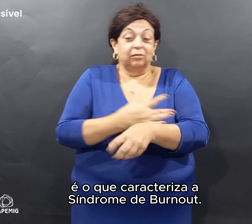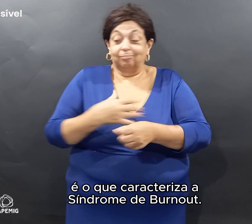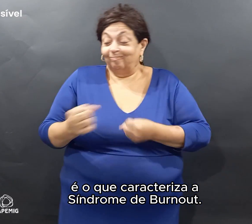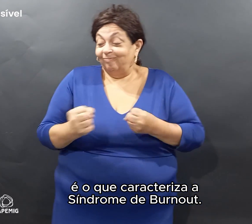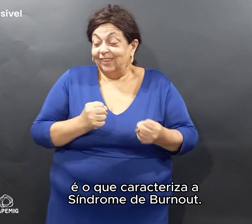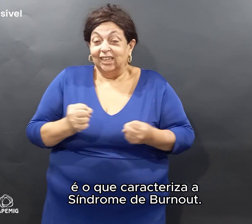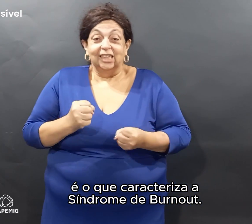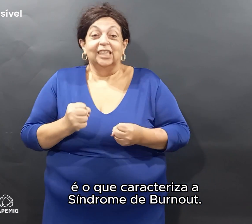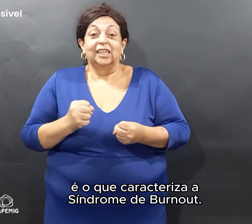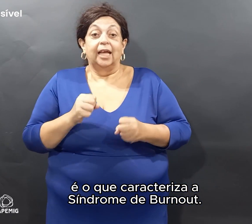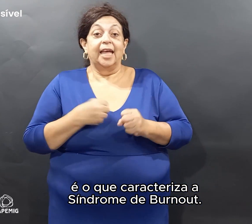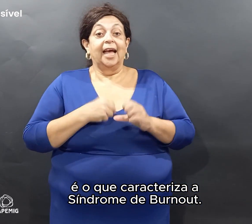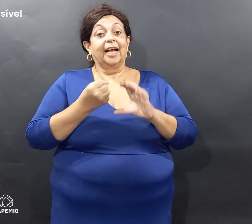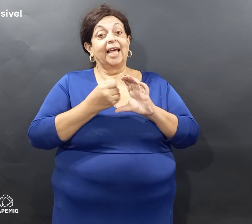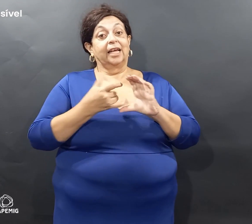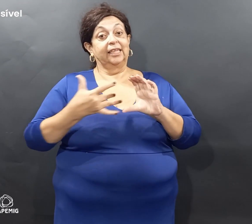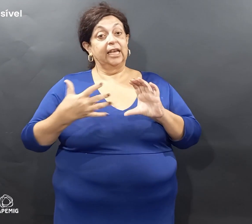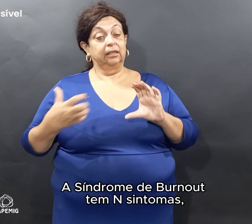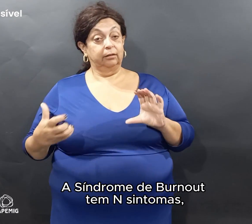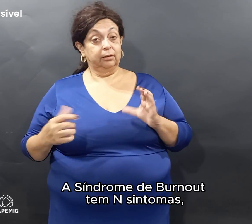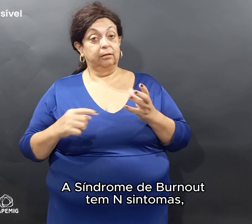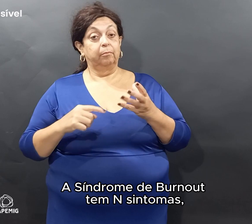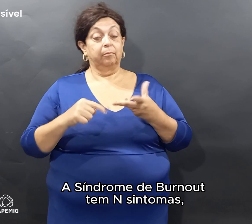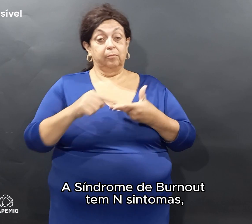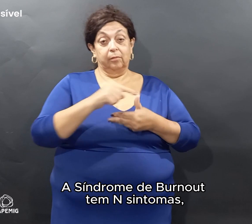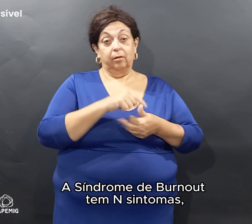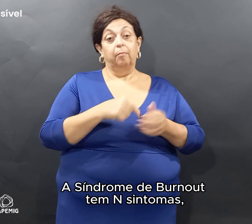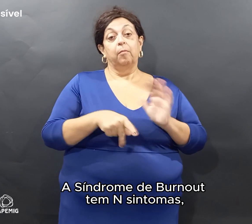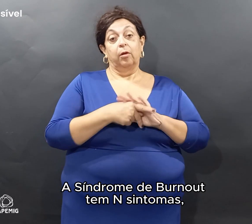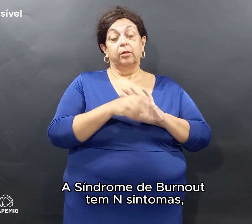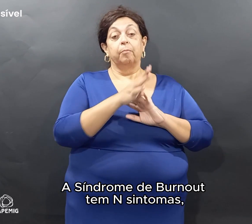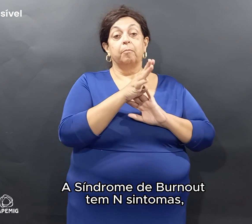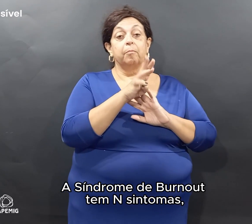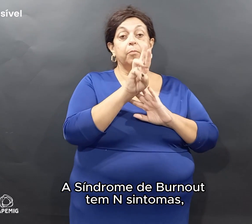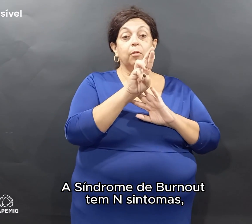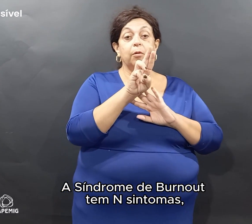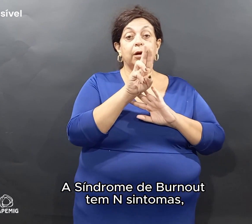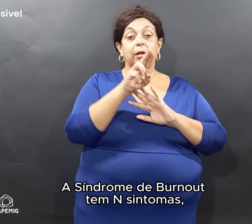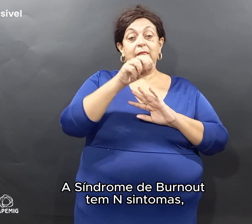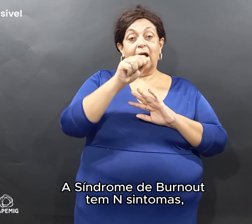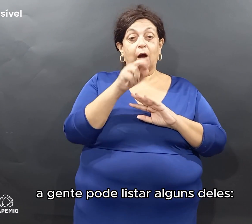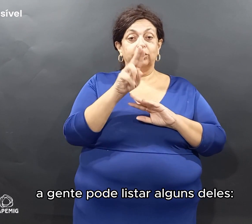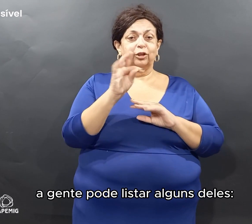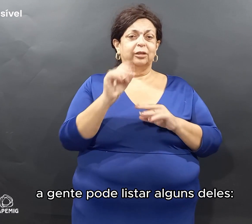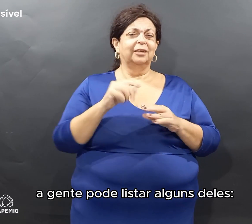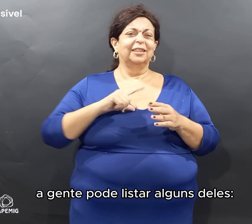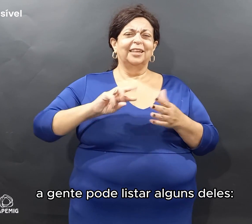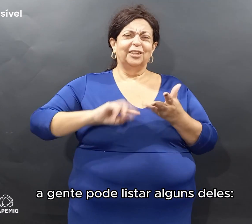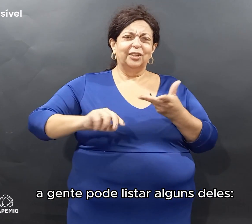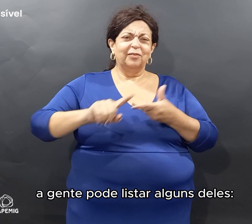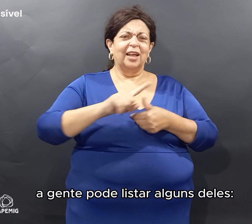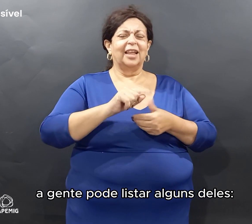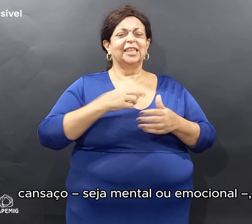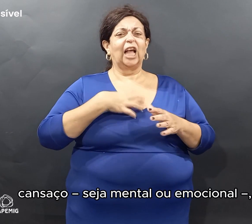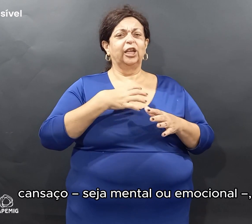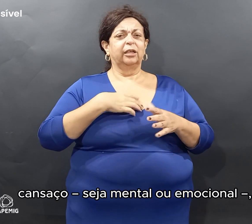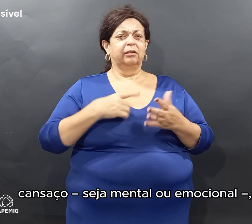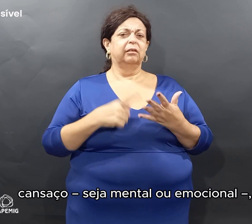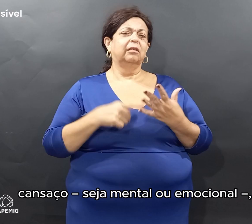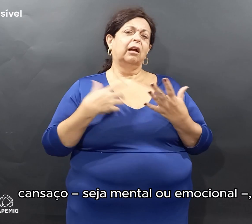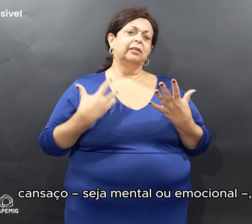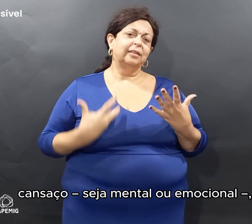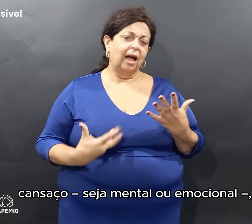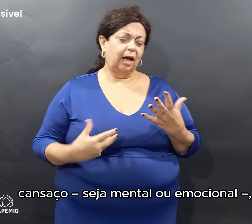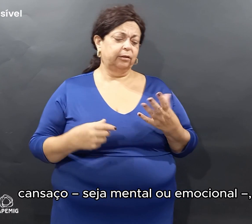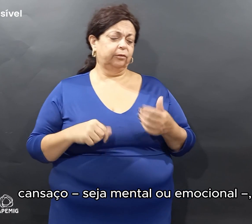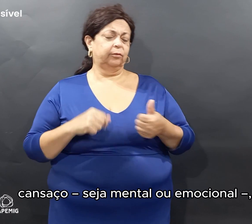a síndrome de burnout. A síndrome de burnout ela tem N sintomas, a gente pode listar alguns deles,